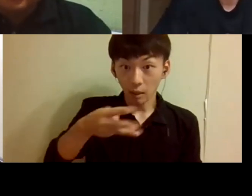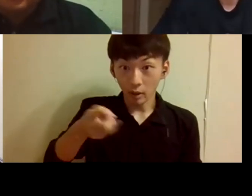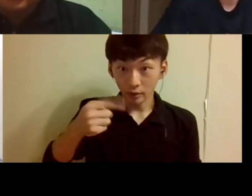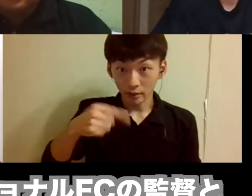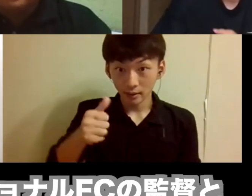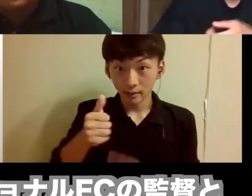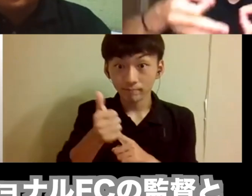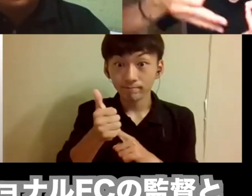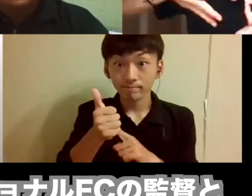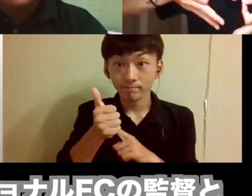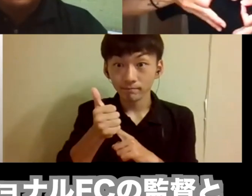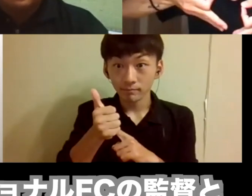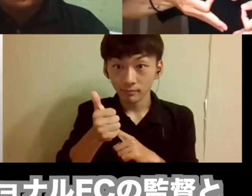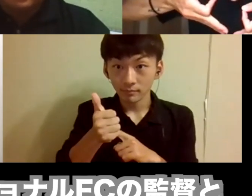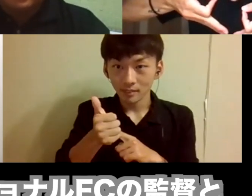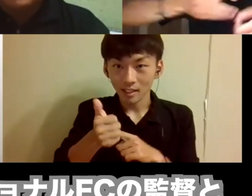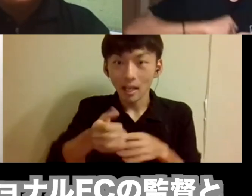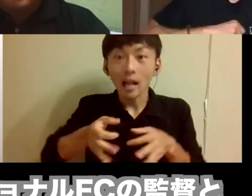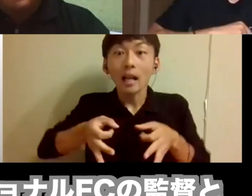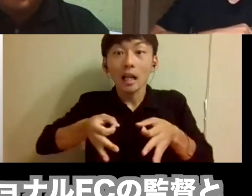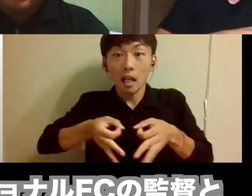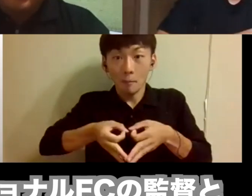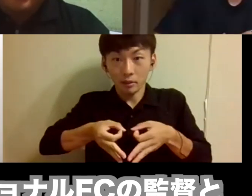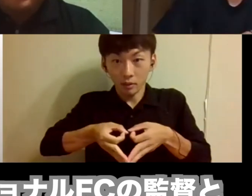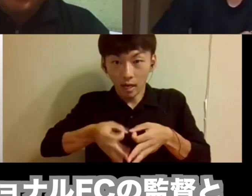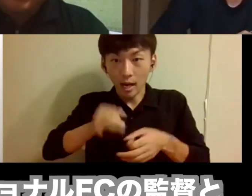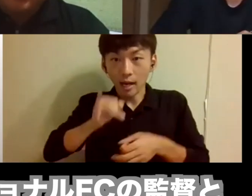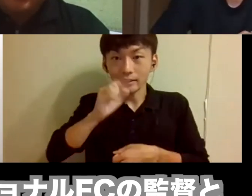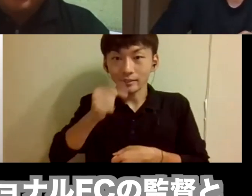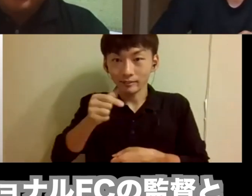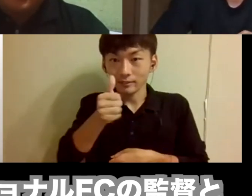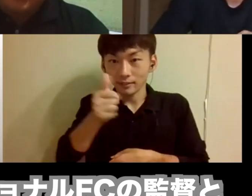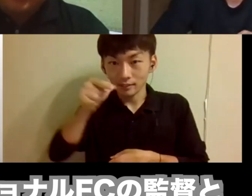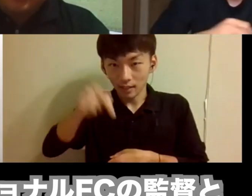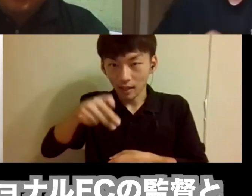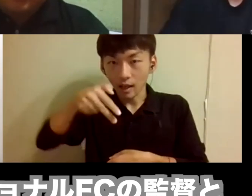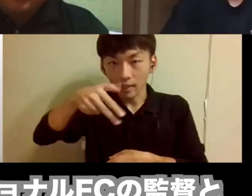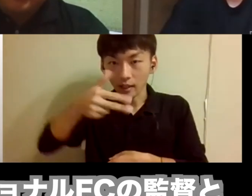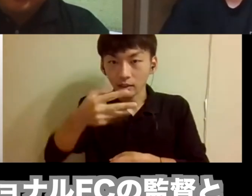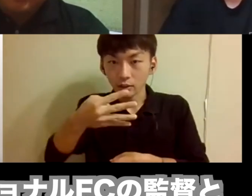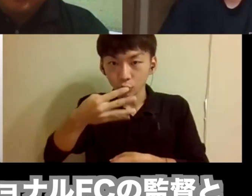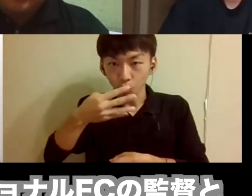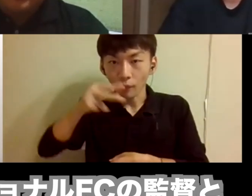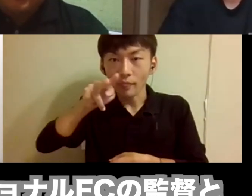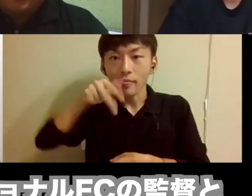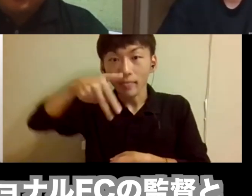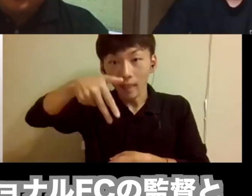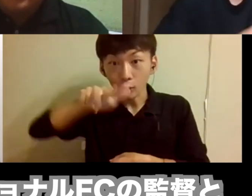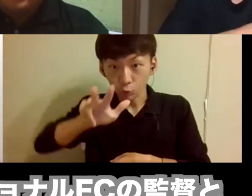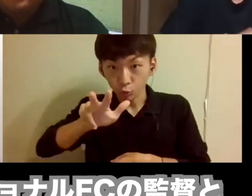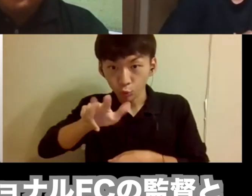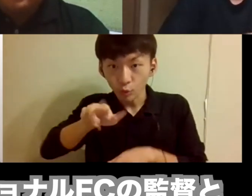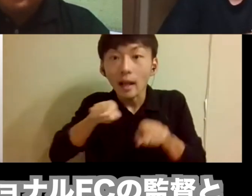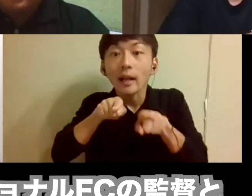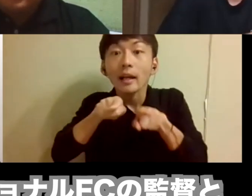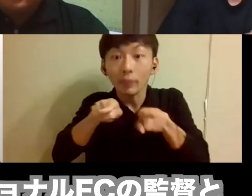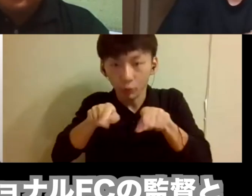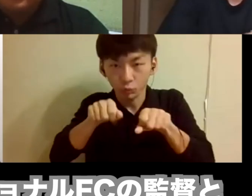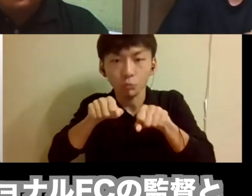釜が鎌倉4と話しの fc で監督をしておりますあとはブランディングの責任者も務めております